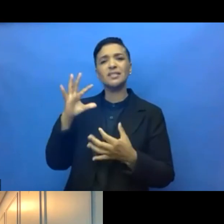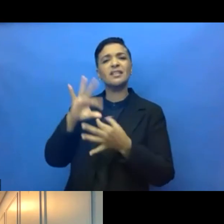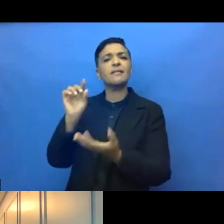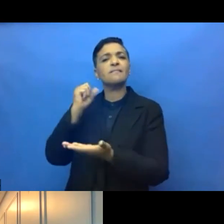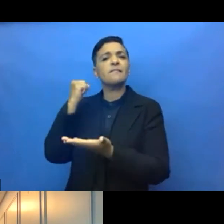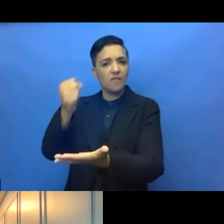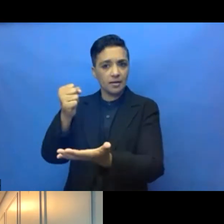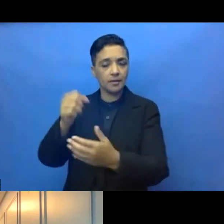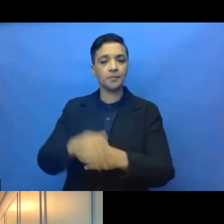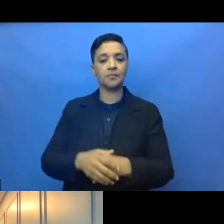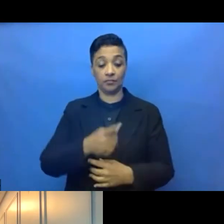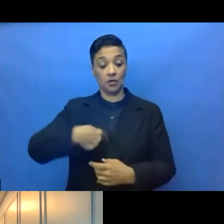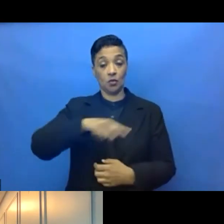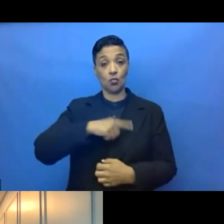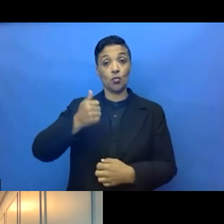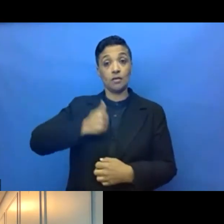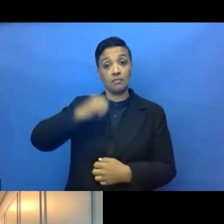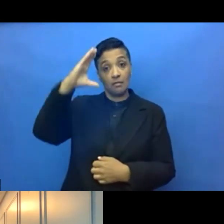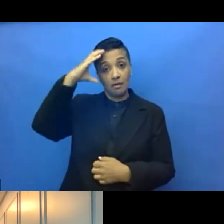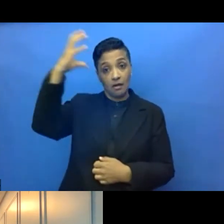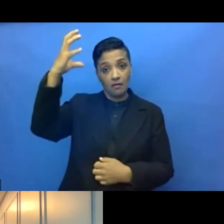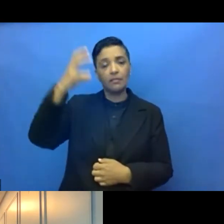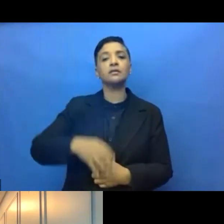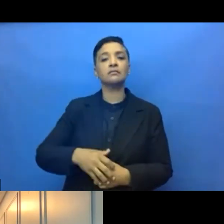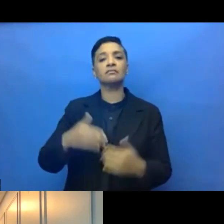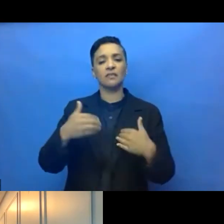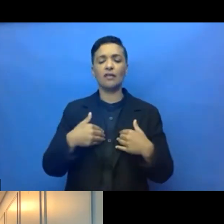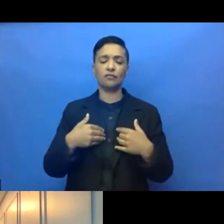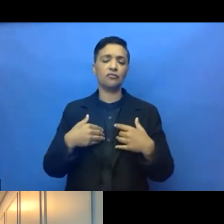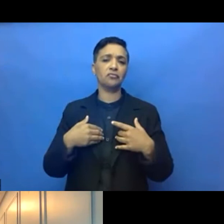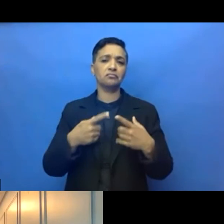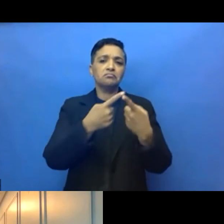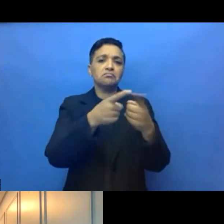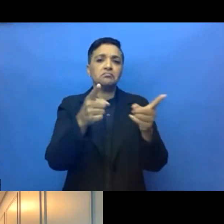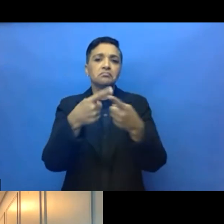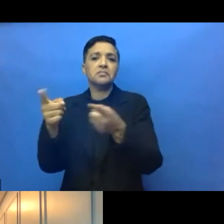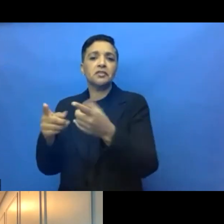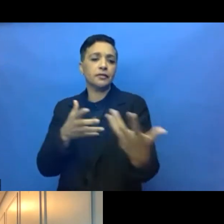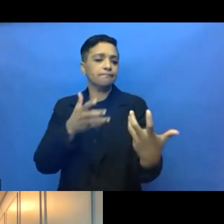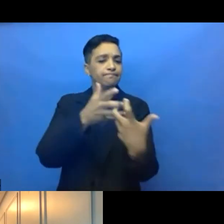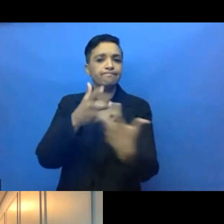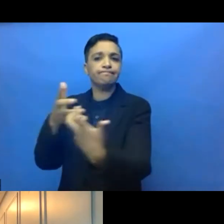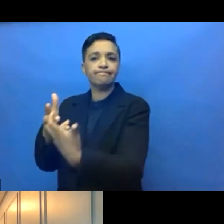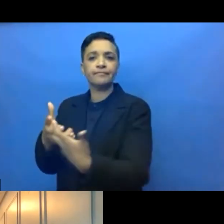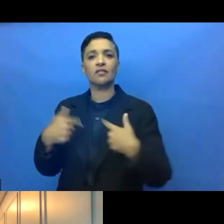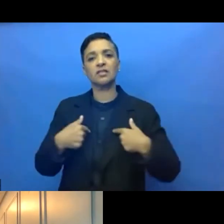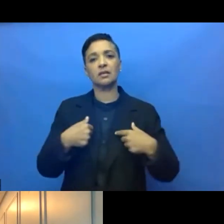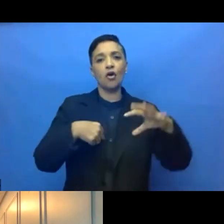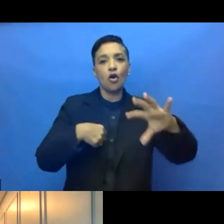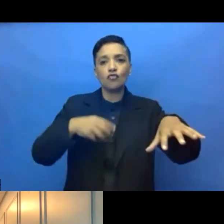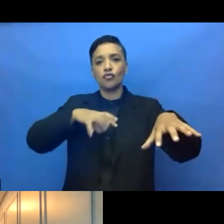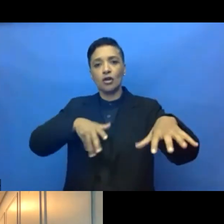ces commentaires. En ce qui concerne le financement, le gouvernement du Canada va travailler avec